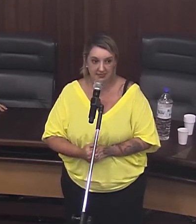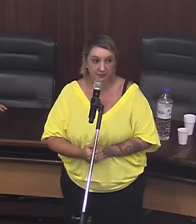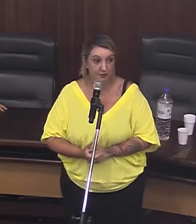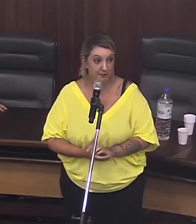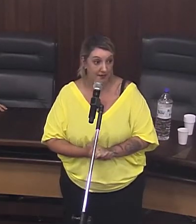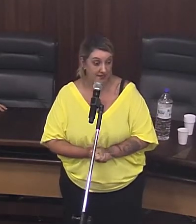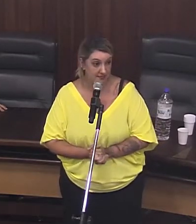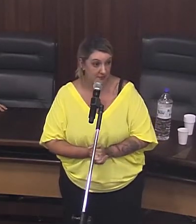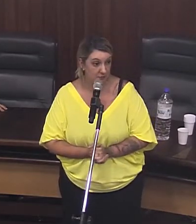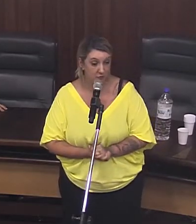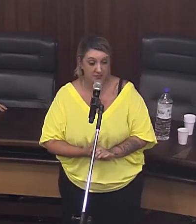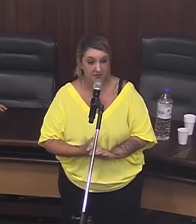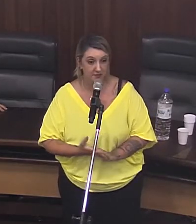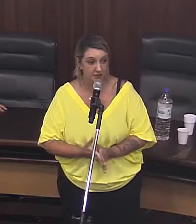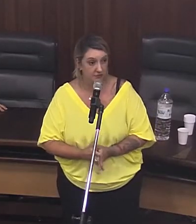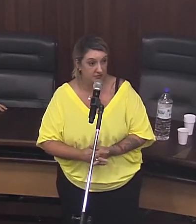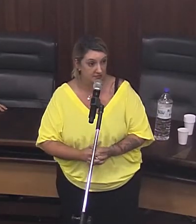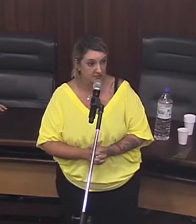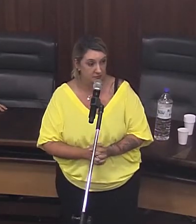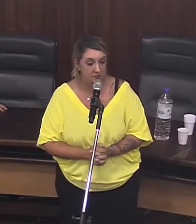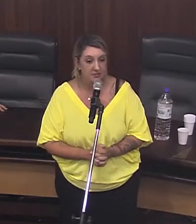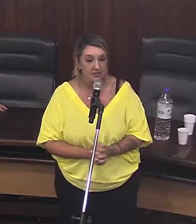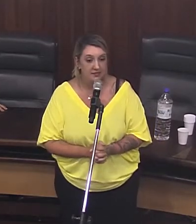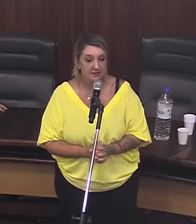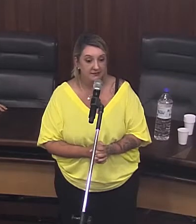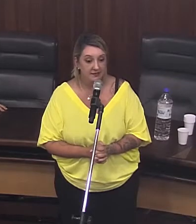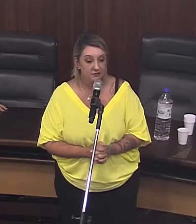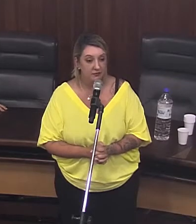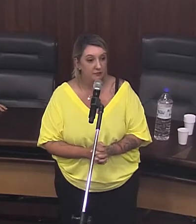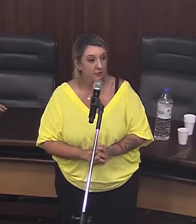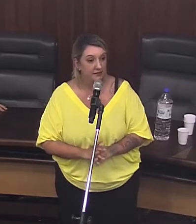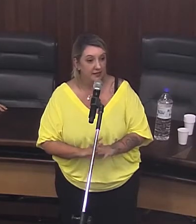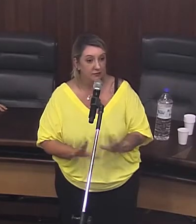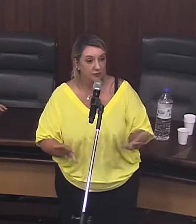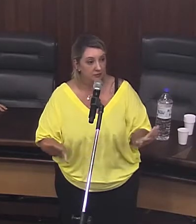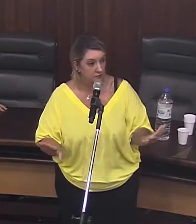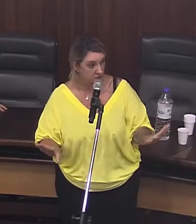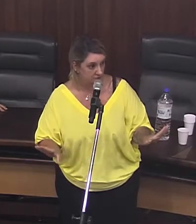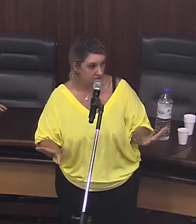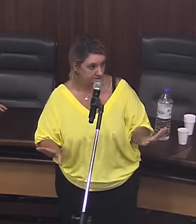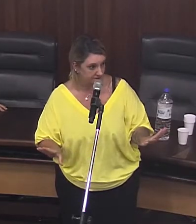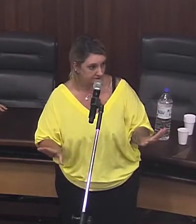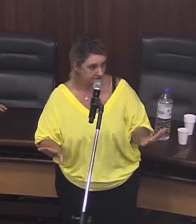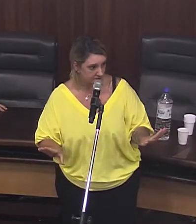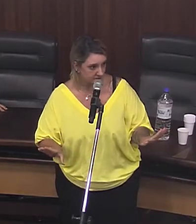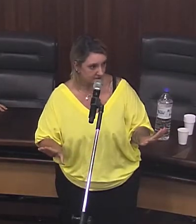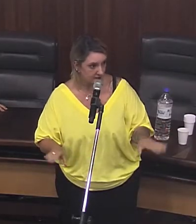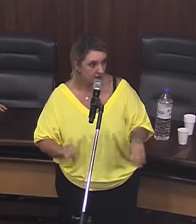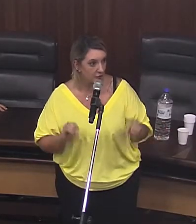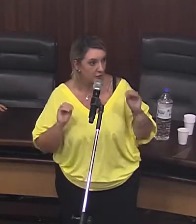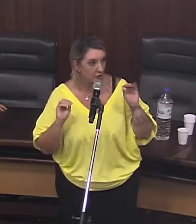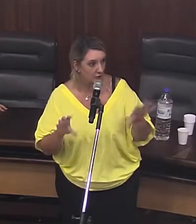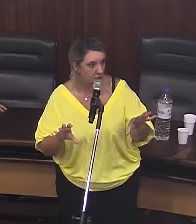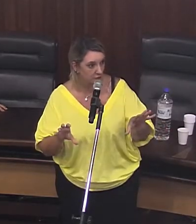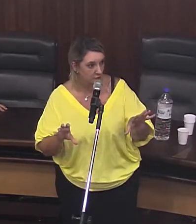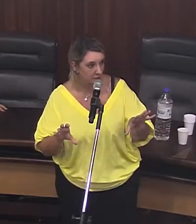eu sou péssima, o meu coração é peludíssimo, então eu bloqueio todo mundo. Eu coloco o grupo